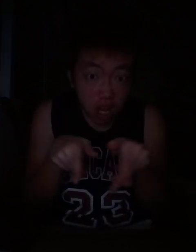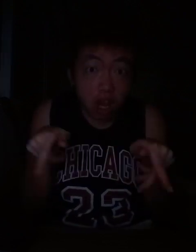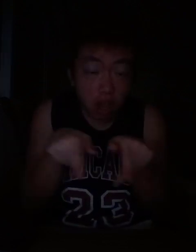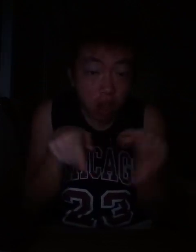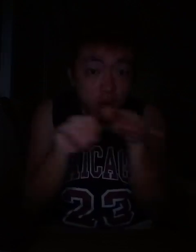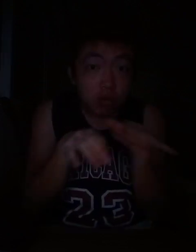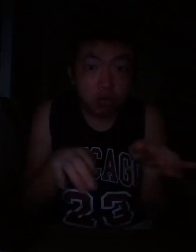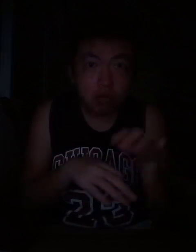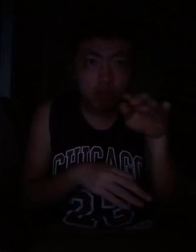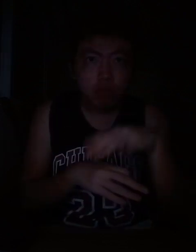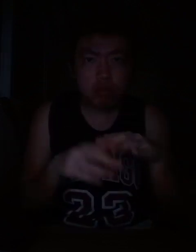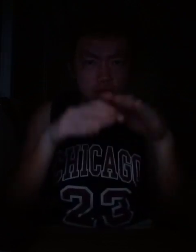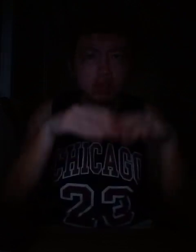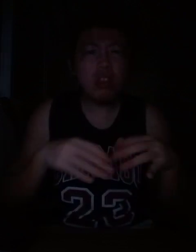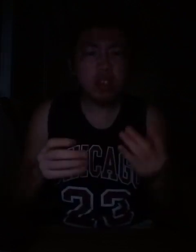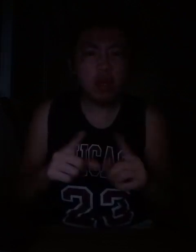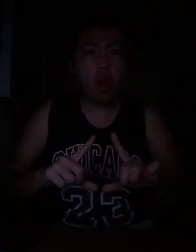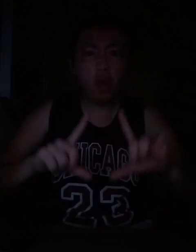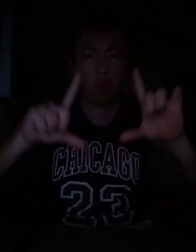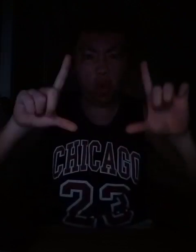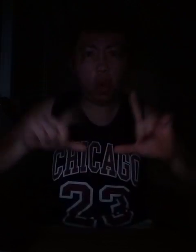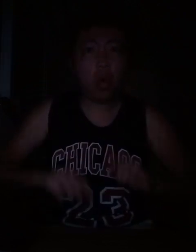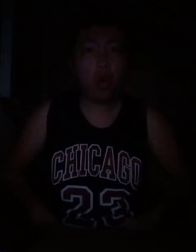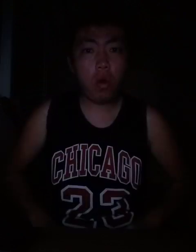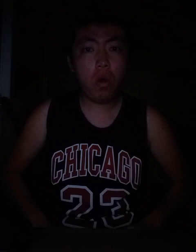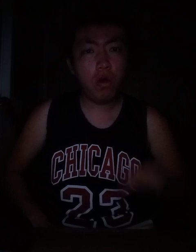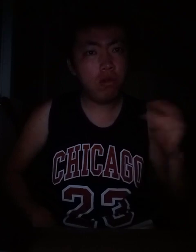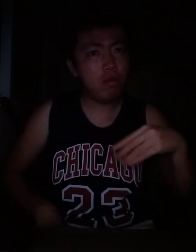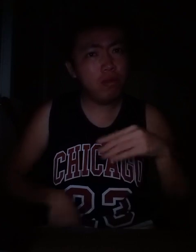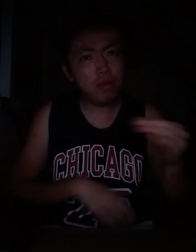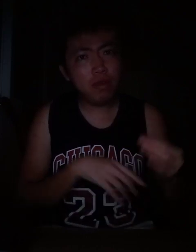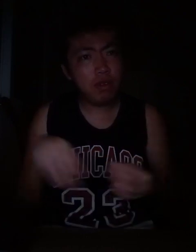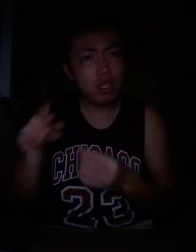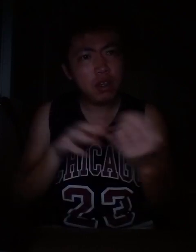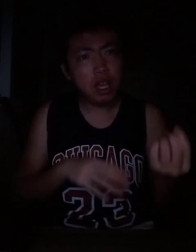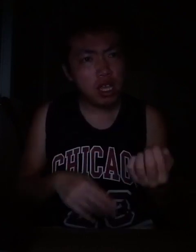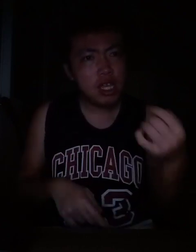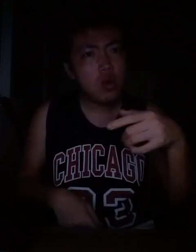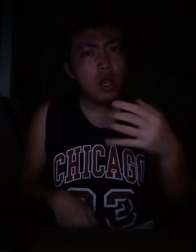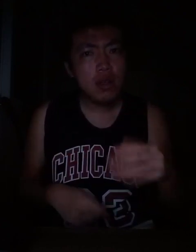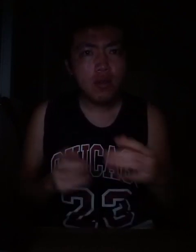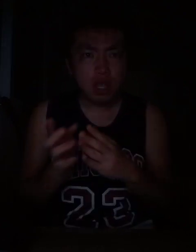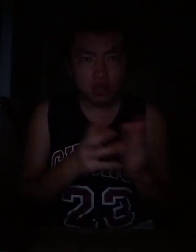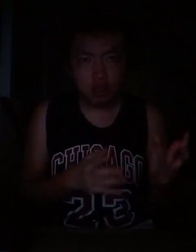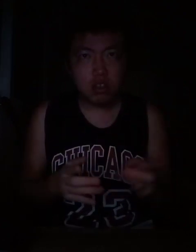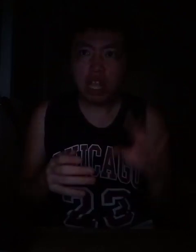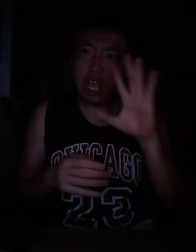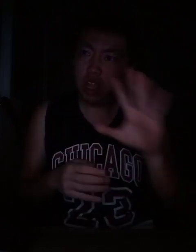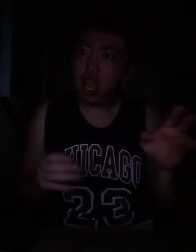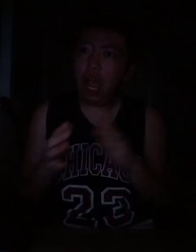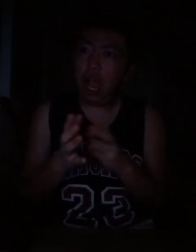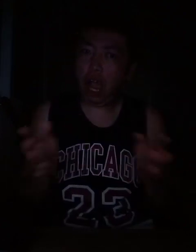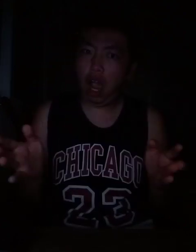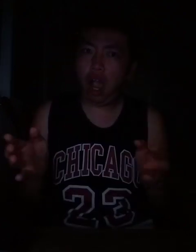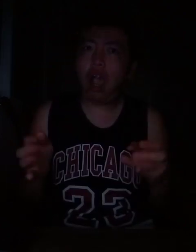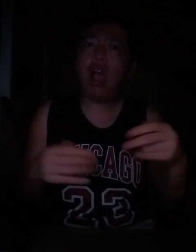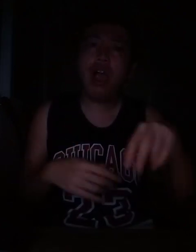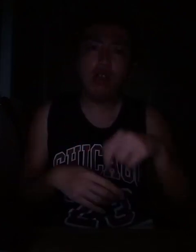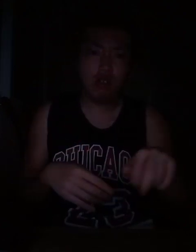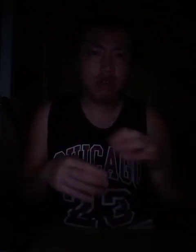정도로 침수 피해가 컸습니다. 당시 범람 피해의 원인이 된 포항 냉천 등 5개 하천은 지난 6월에야 정비